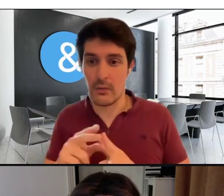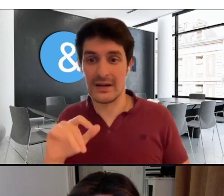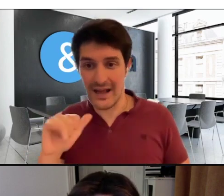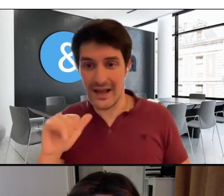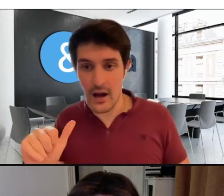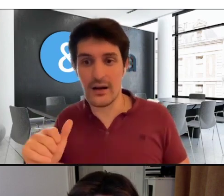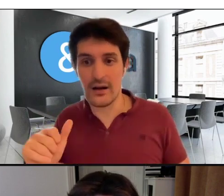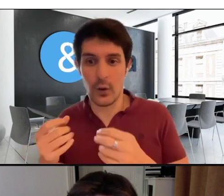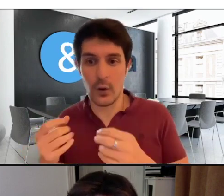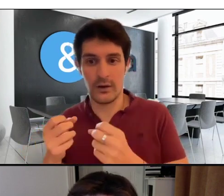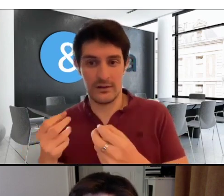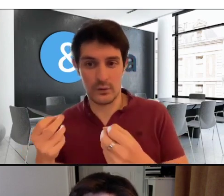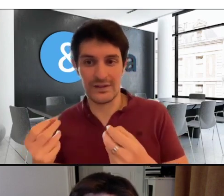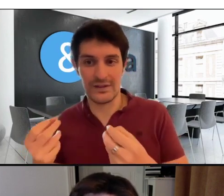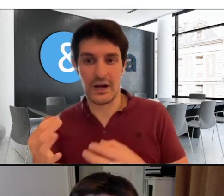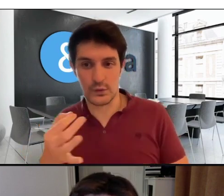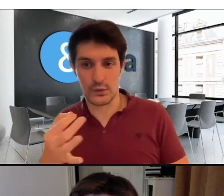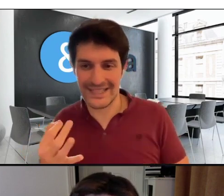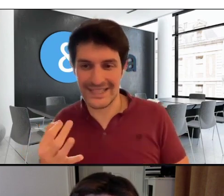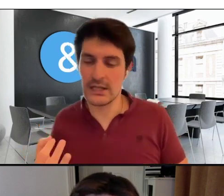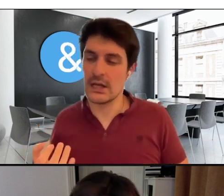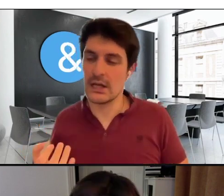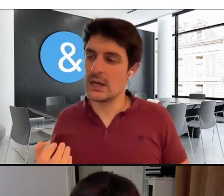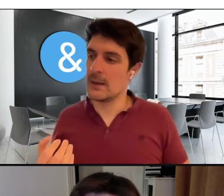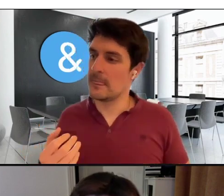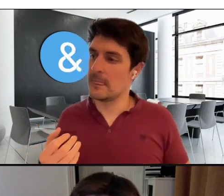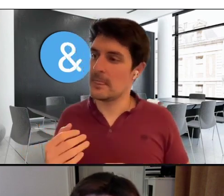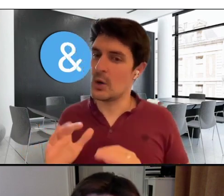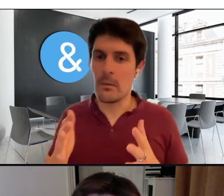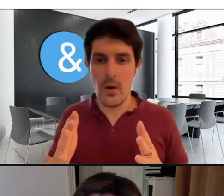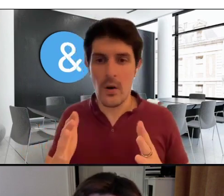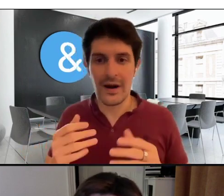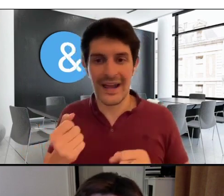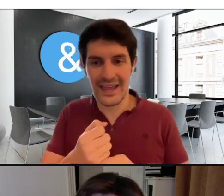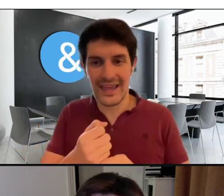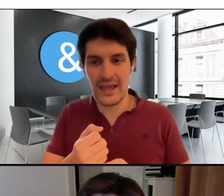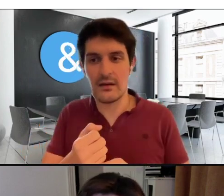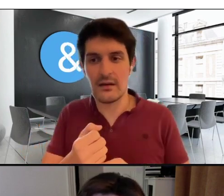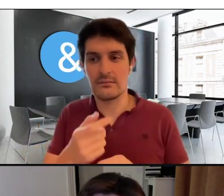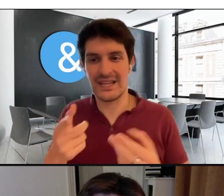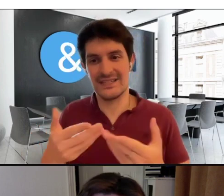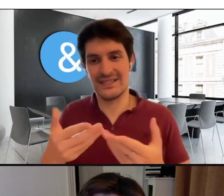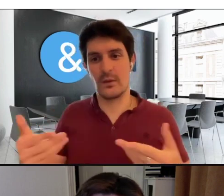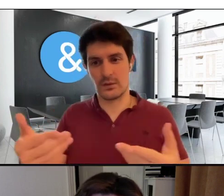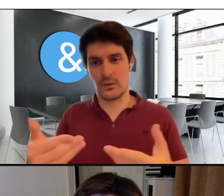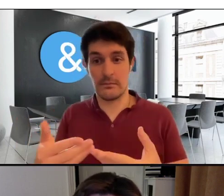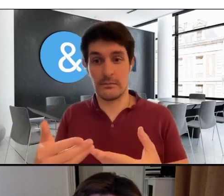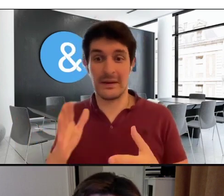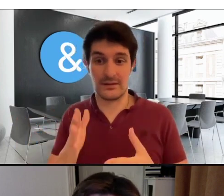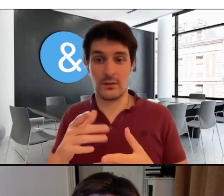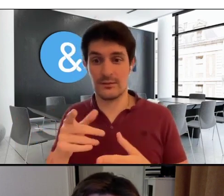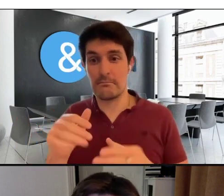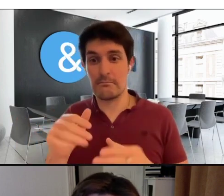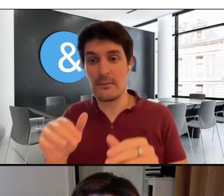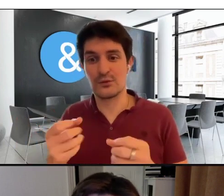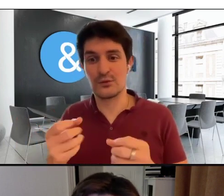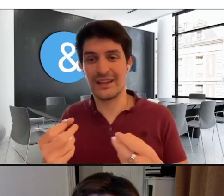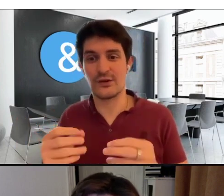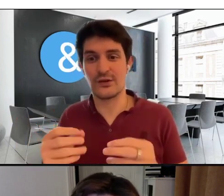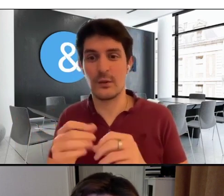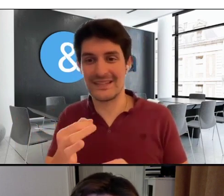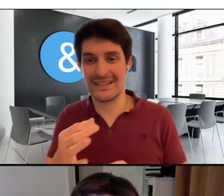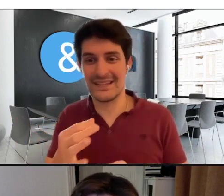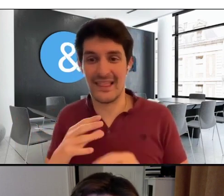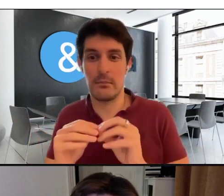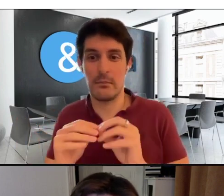l'IA, le filtrage automatique. Comment créer cette situation? Parce que même le filtrage